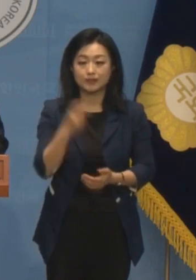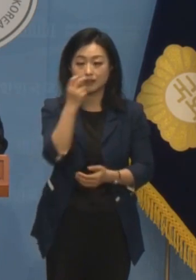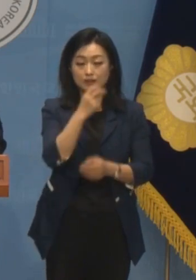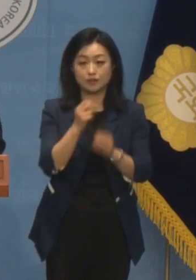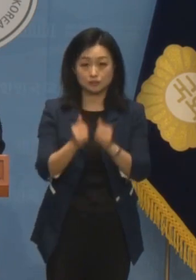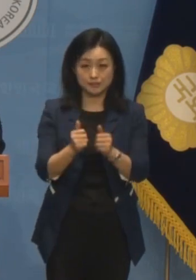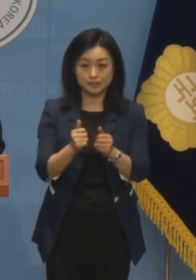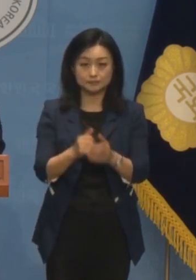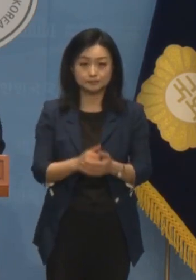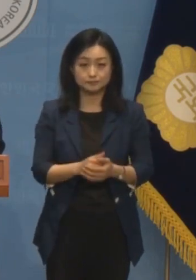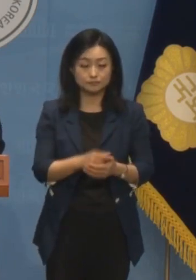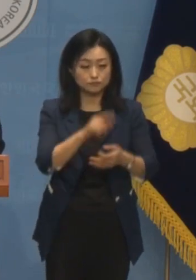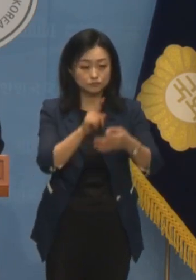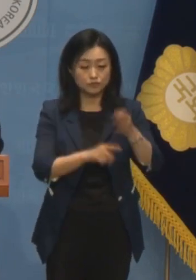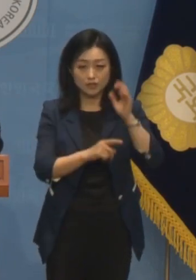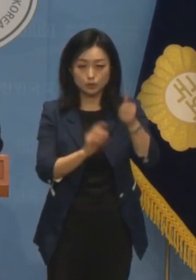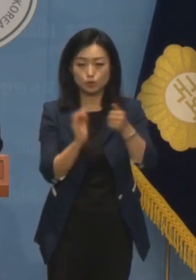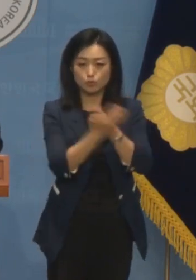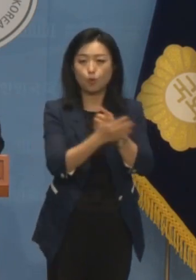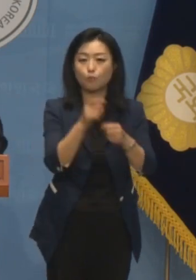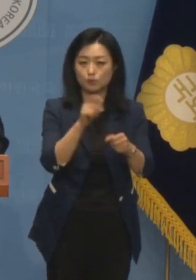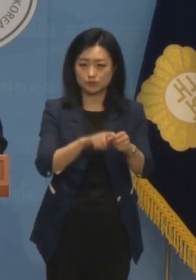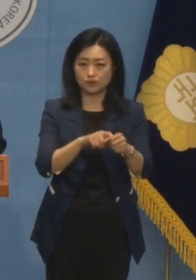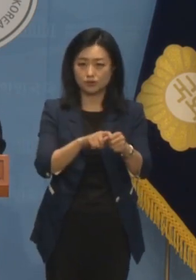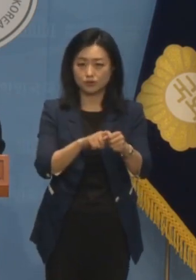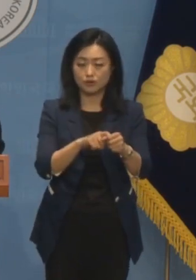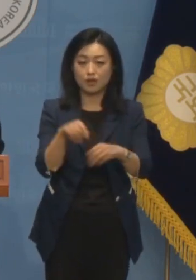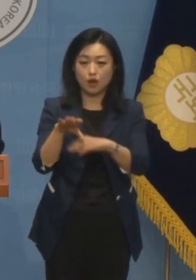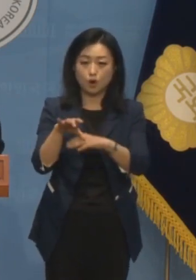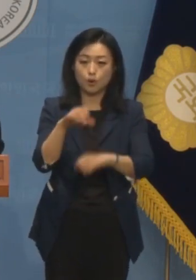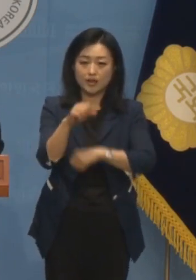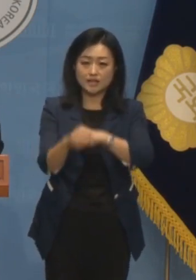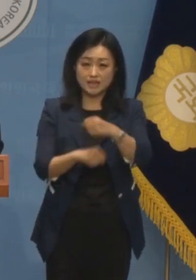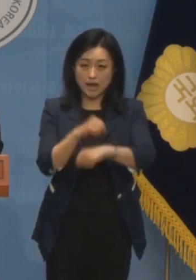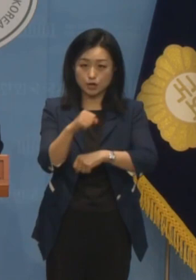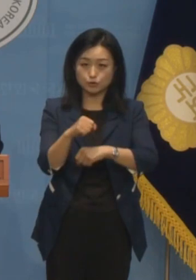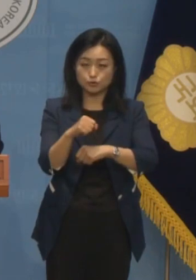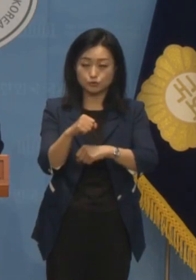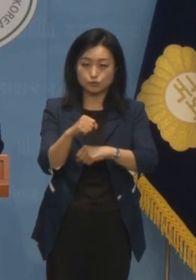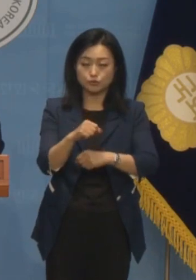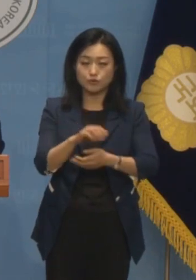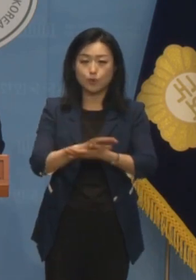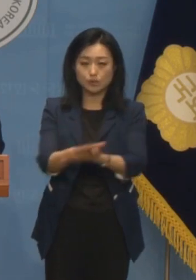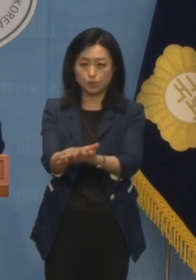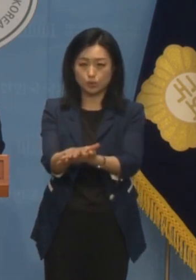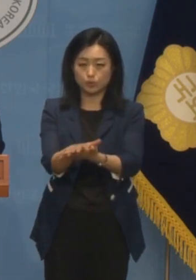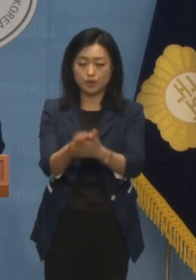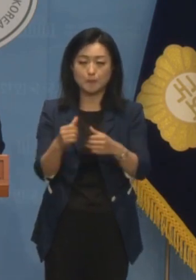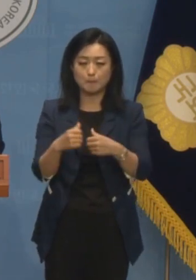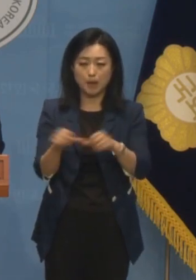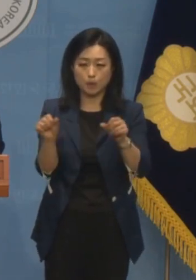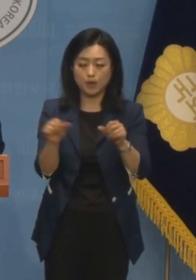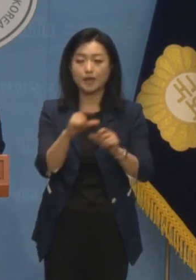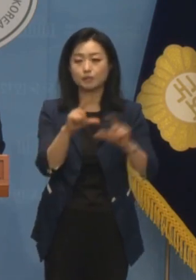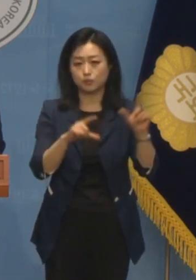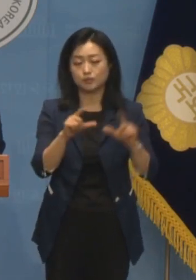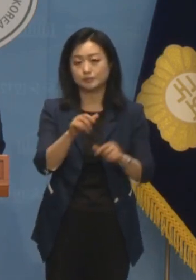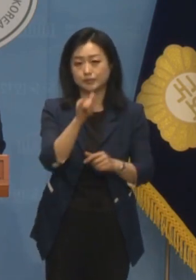검찰은 윤석열 대통령 하나 지키겠다고 언론의 자유라는 헌법 가치를 훼손하고 파괴하려 하고